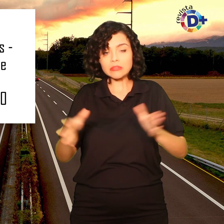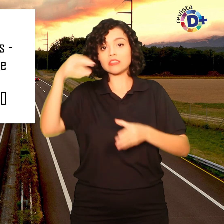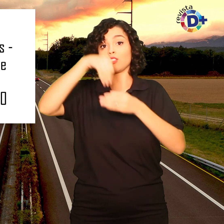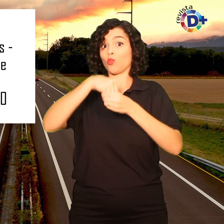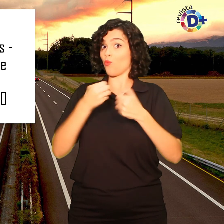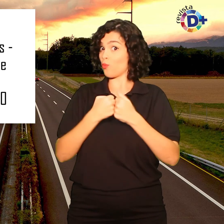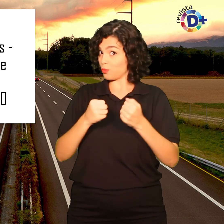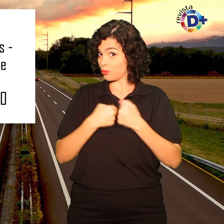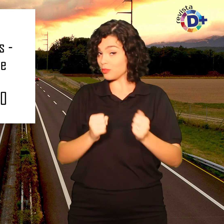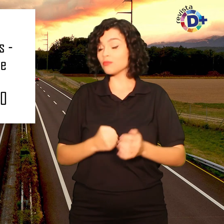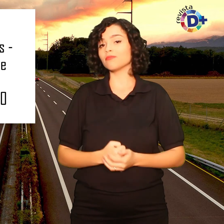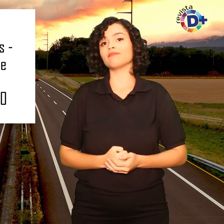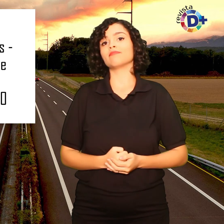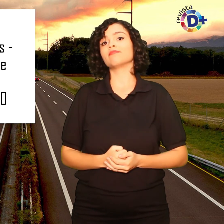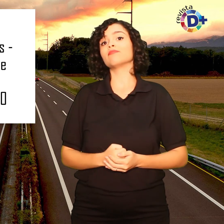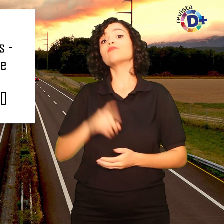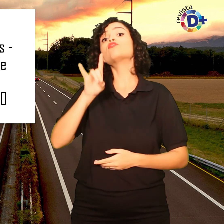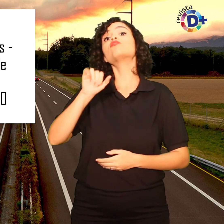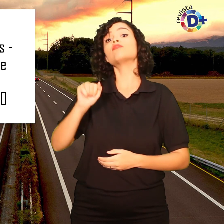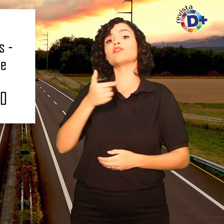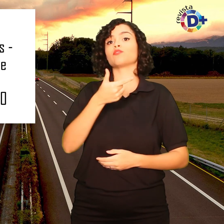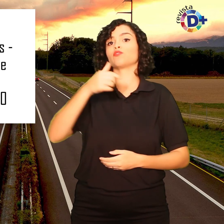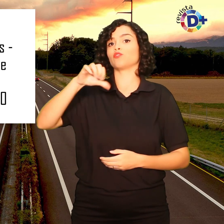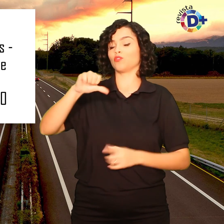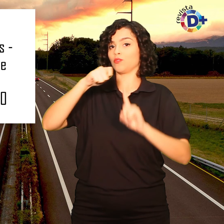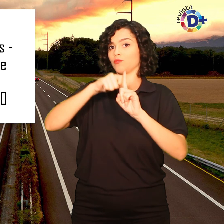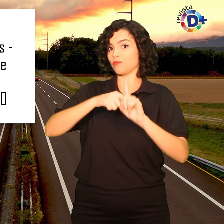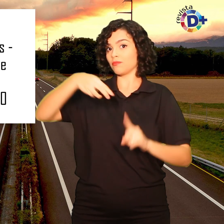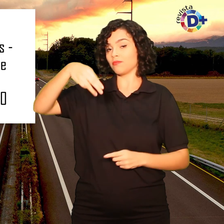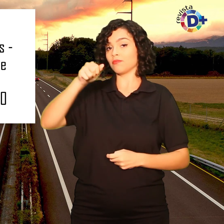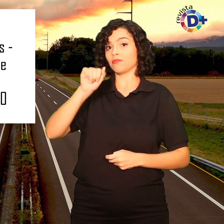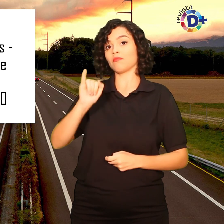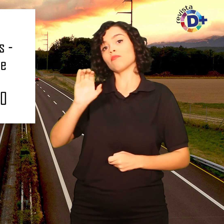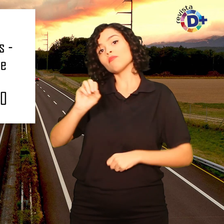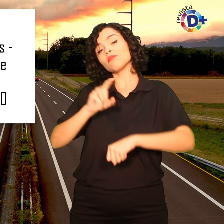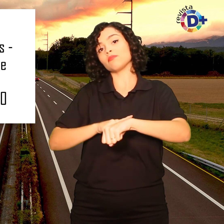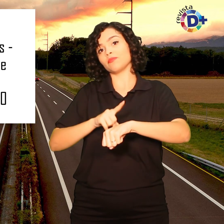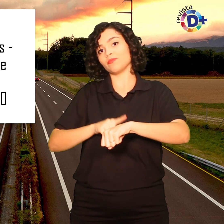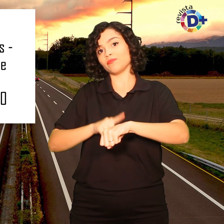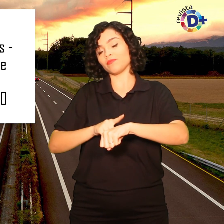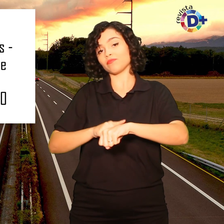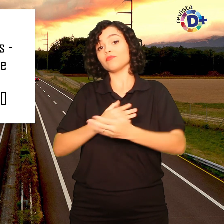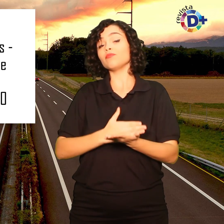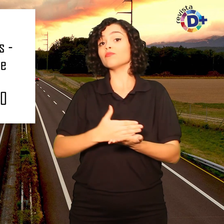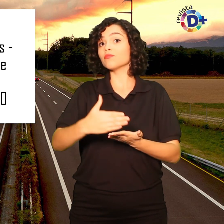acessibilidade data 29 de maio horário a partir